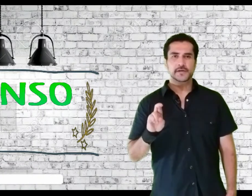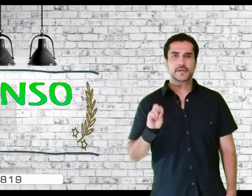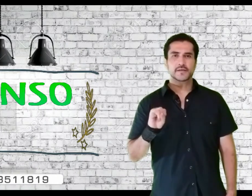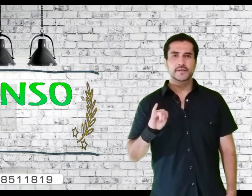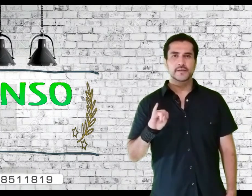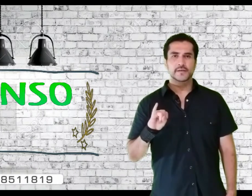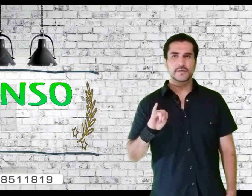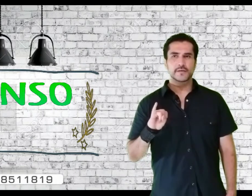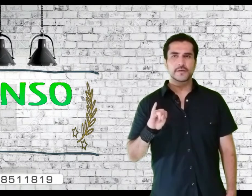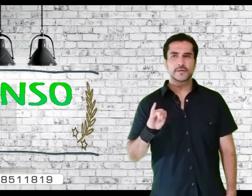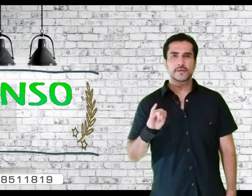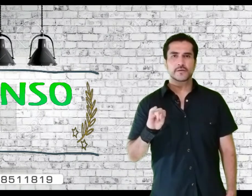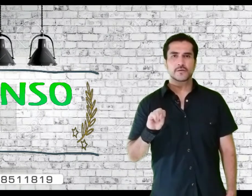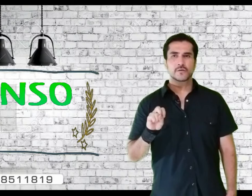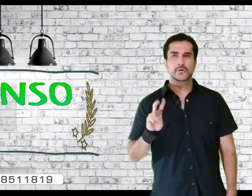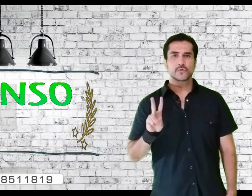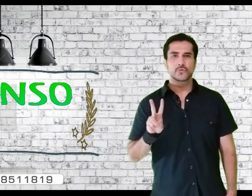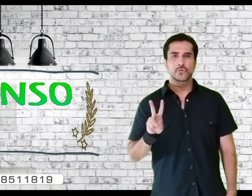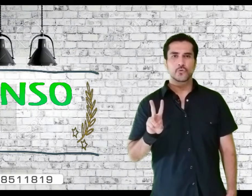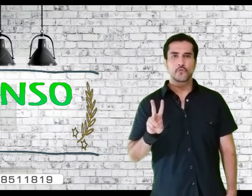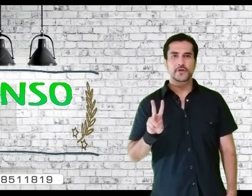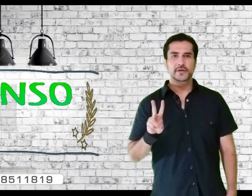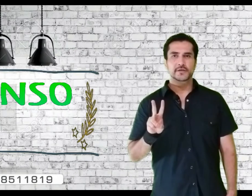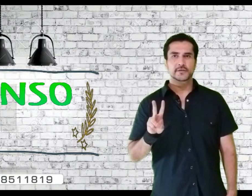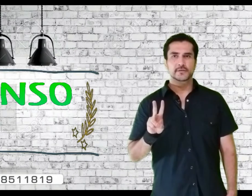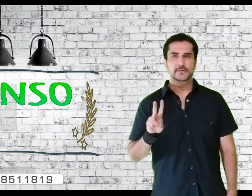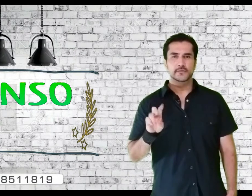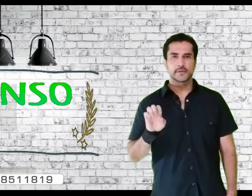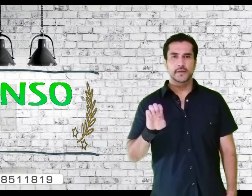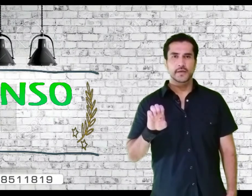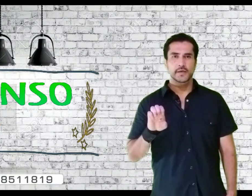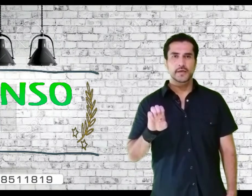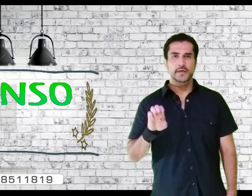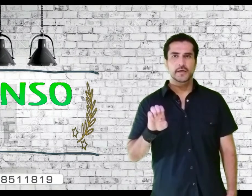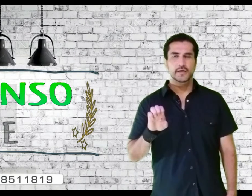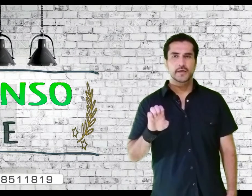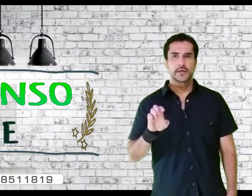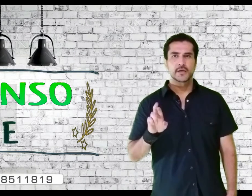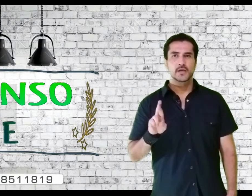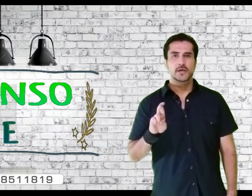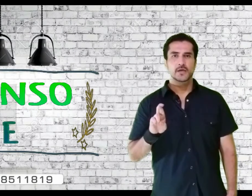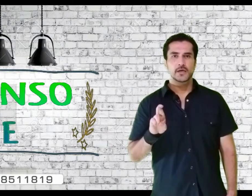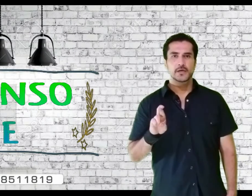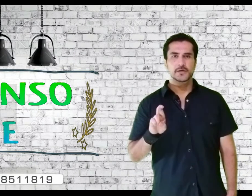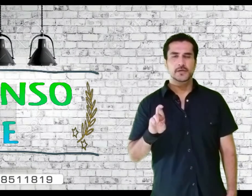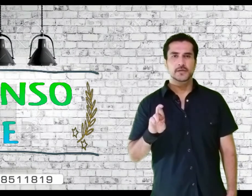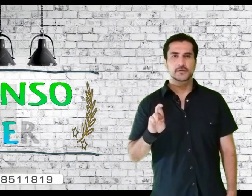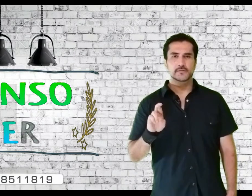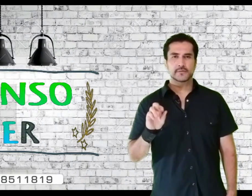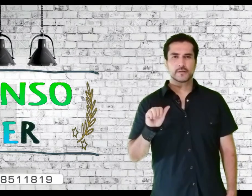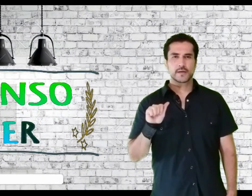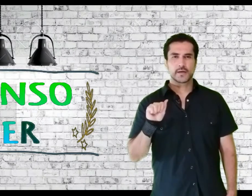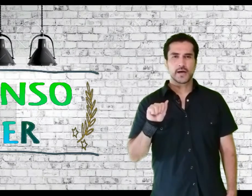R, I, V, E, R,